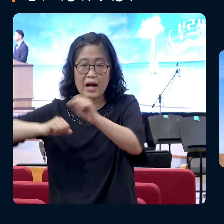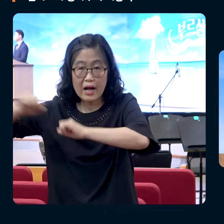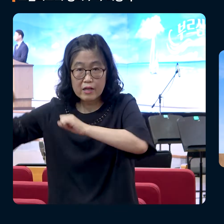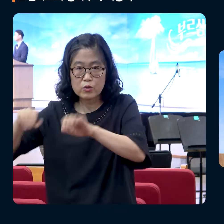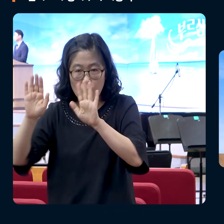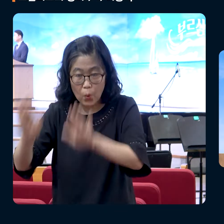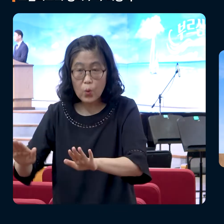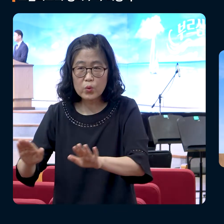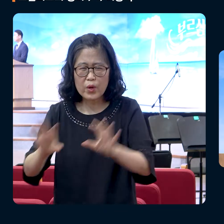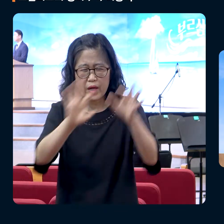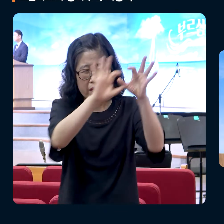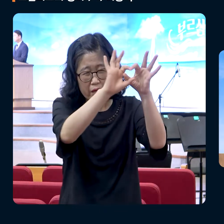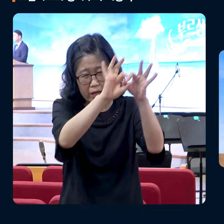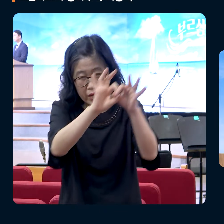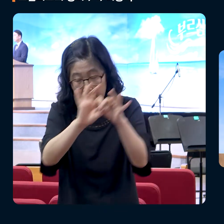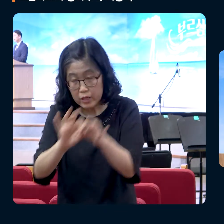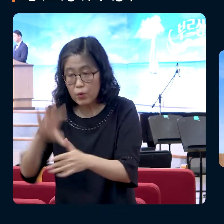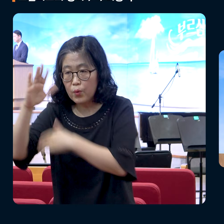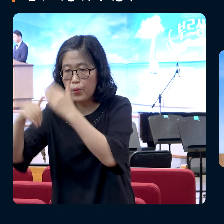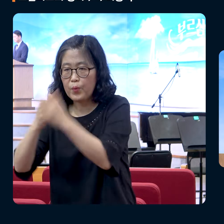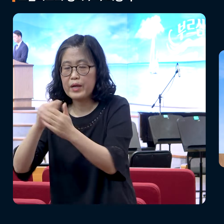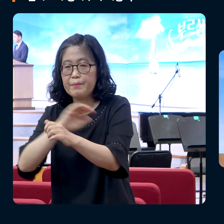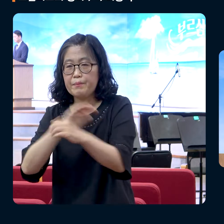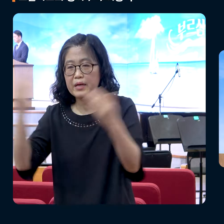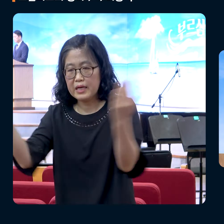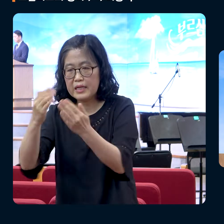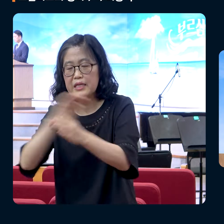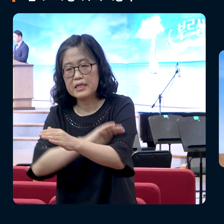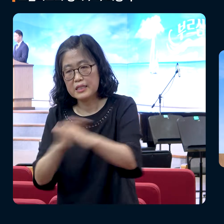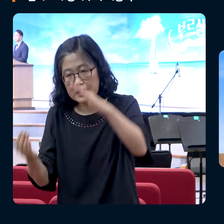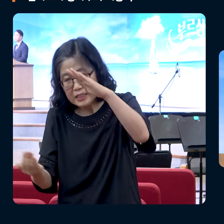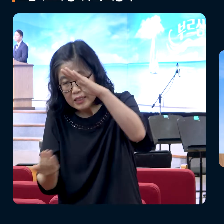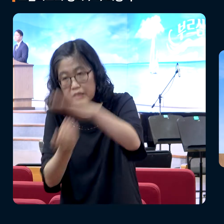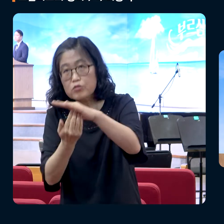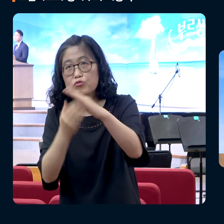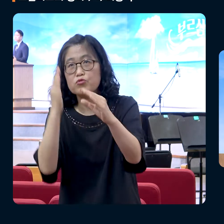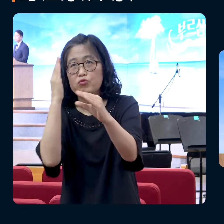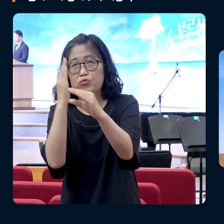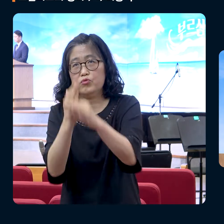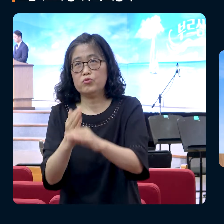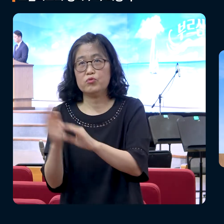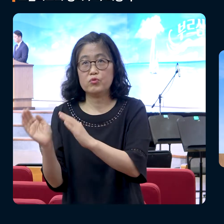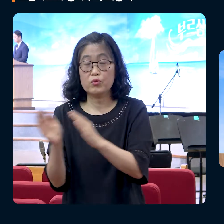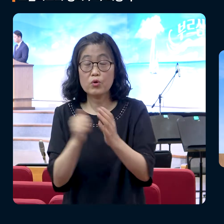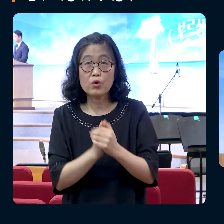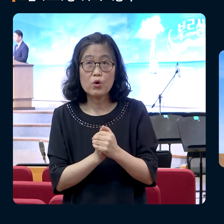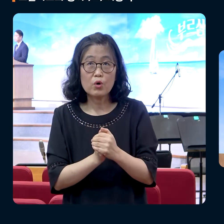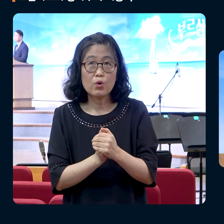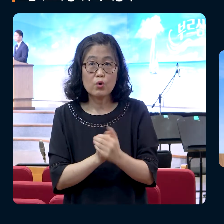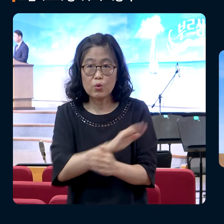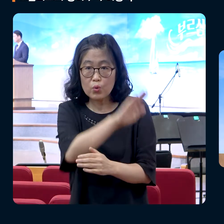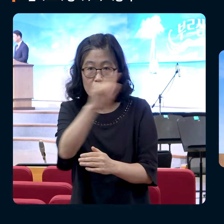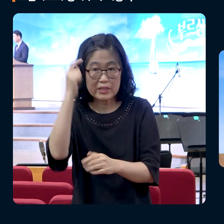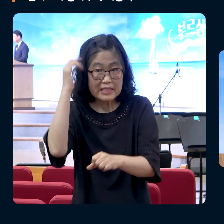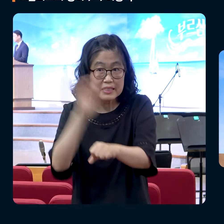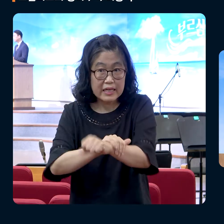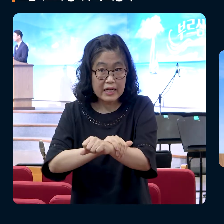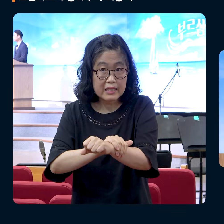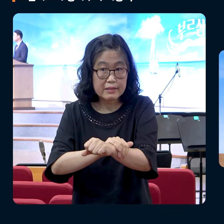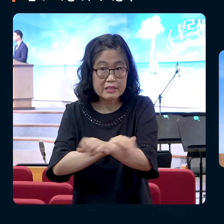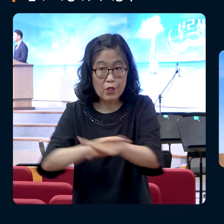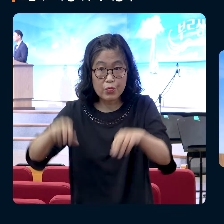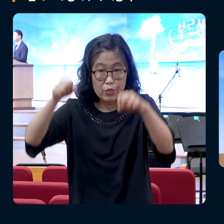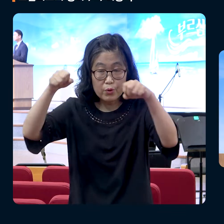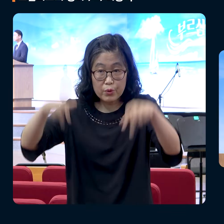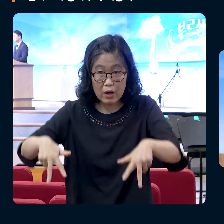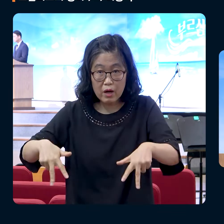오늘도 그 일들을 여전히 이루어 가십니다. 우리가 흔히 지혜서라고 부르는 전도서에도 마지막 결론 부분에 이런